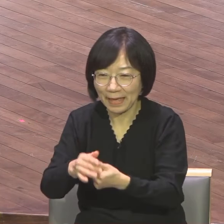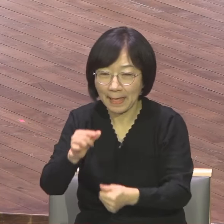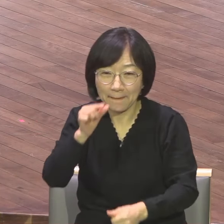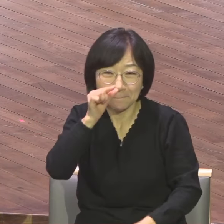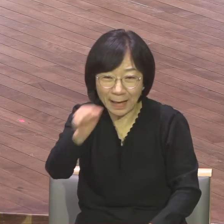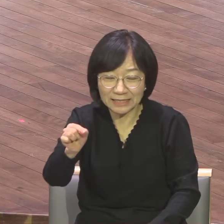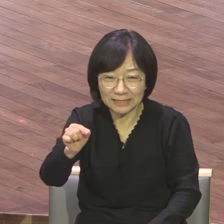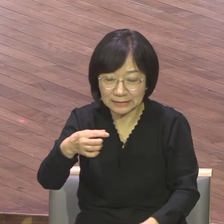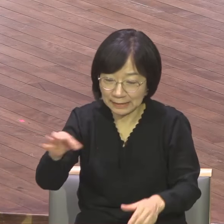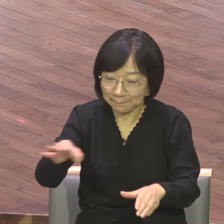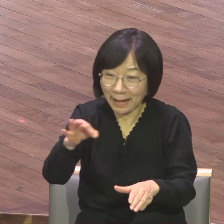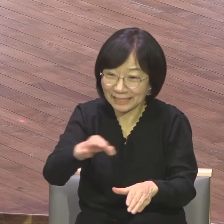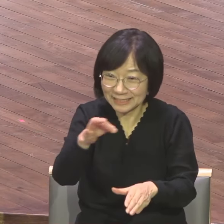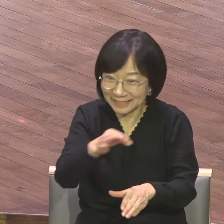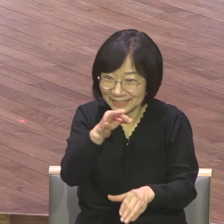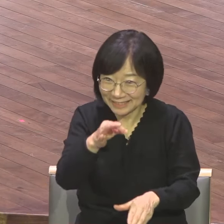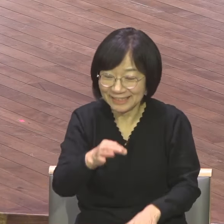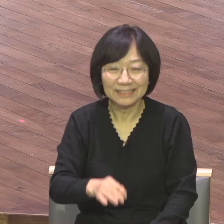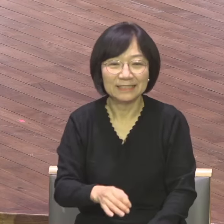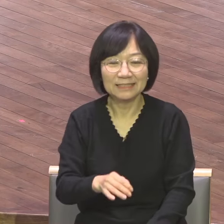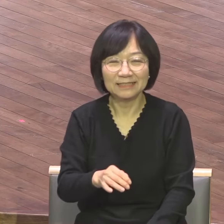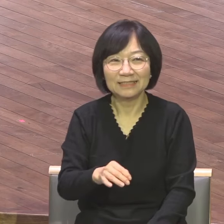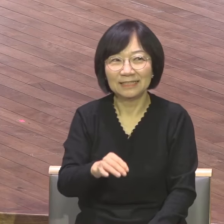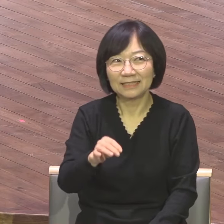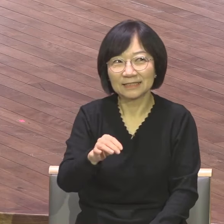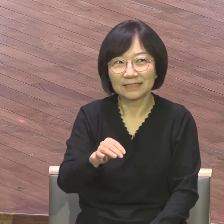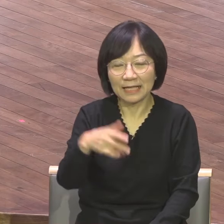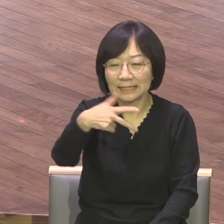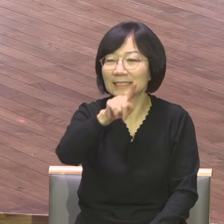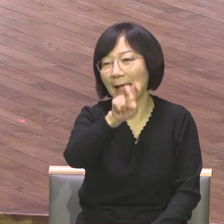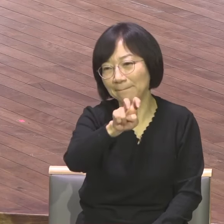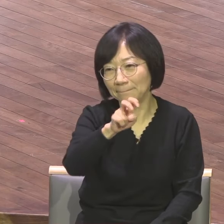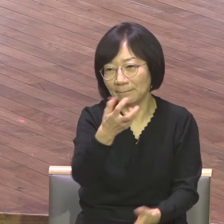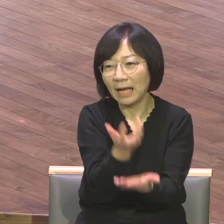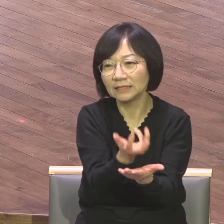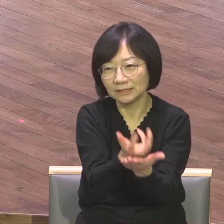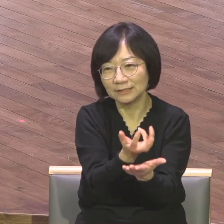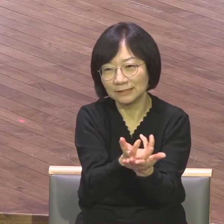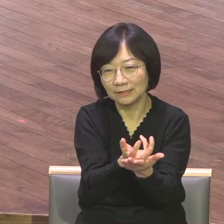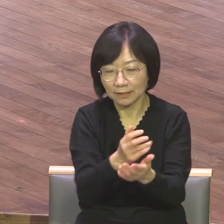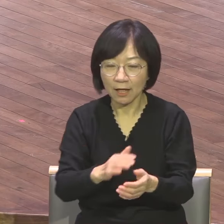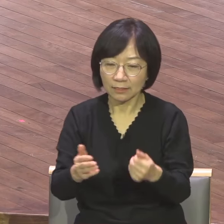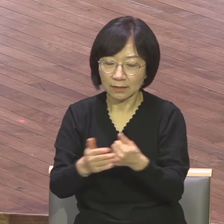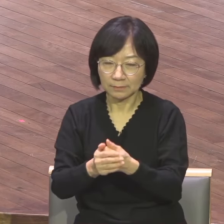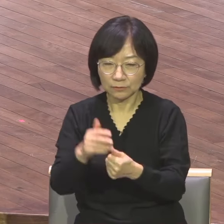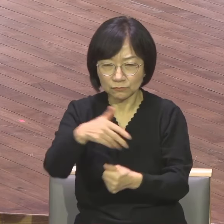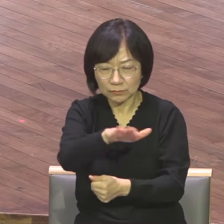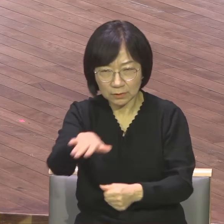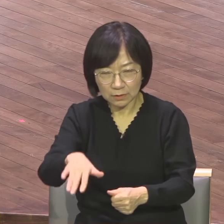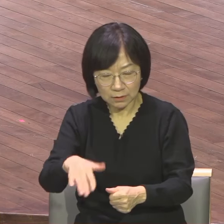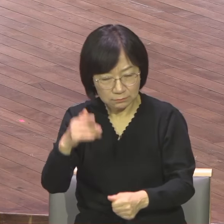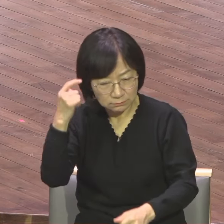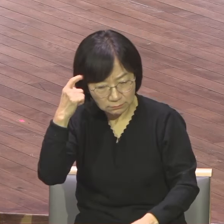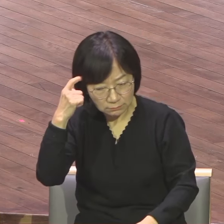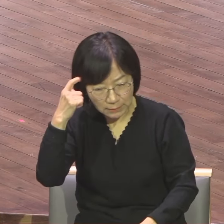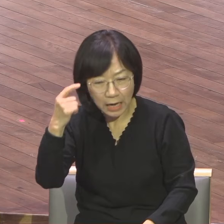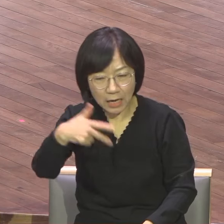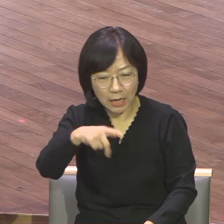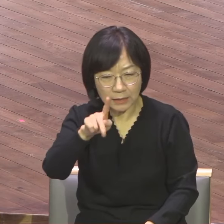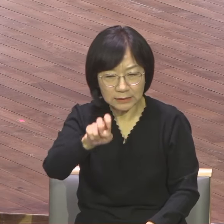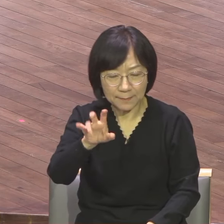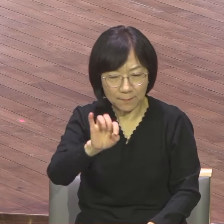있습니다. 우리가 잠언하면 생각나는 단어가 뭐예요? 지혜. 잠언은 지혜.